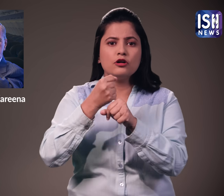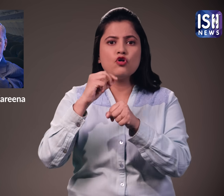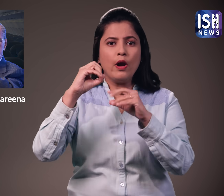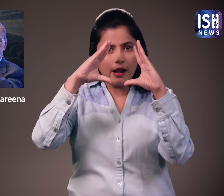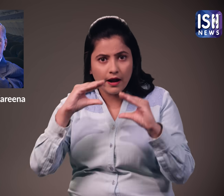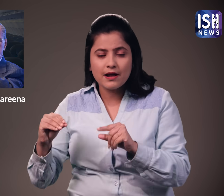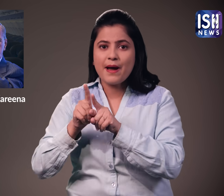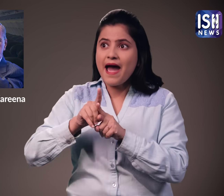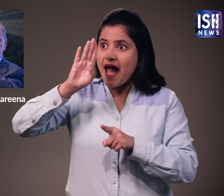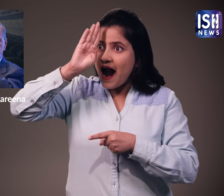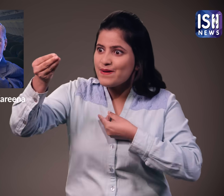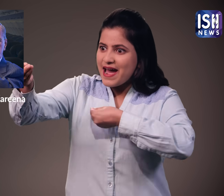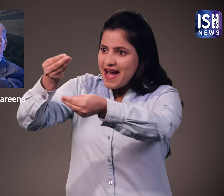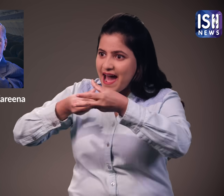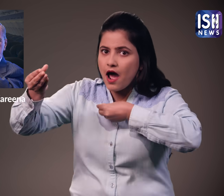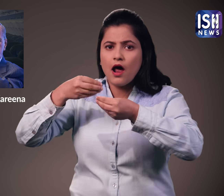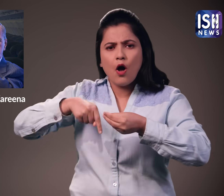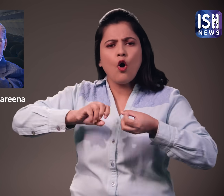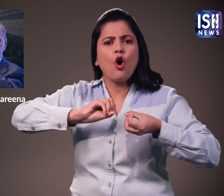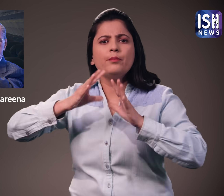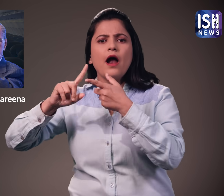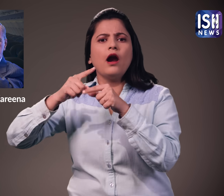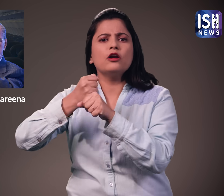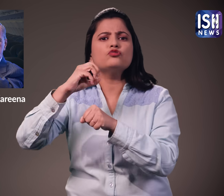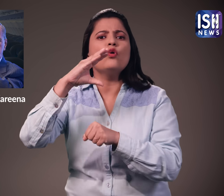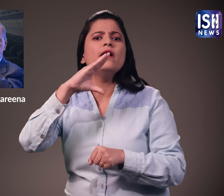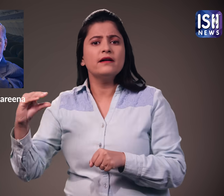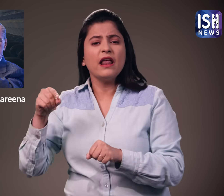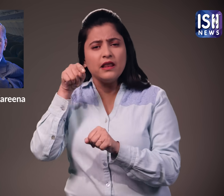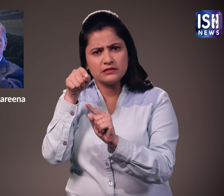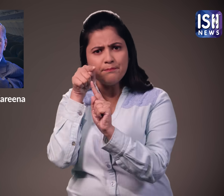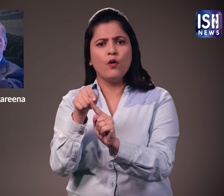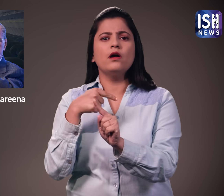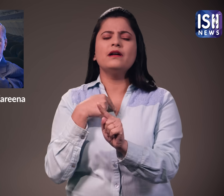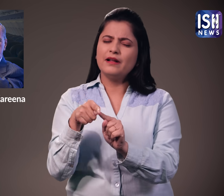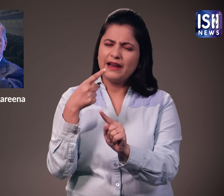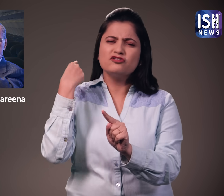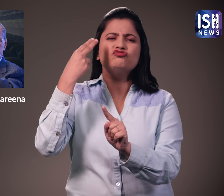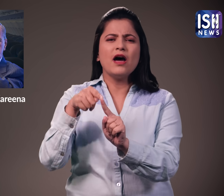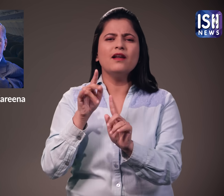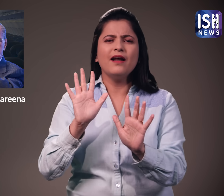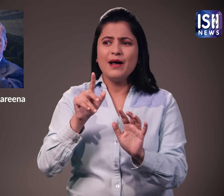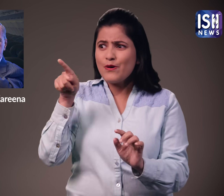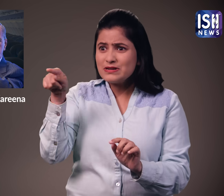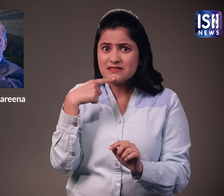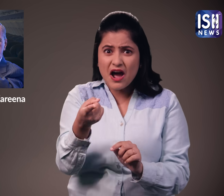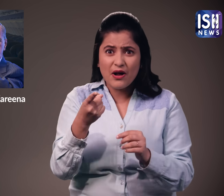अपने प्रशंचकों को संभोधित करने और नमस्ते कहने से आपके अहंकार को कम करने में मदद मिलेगी